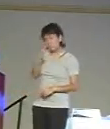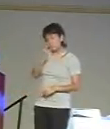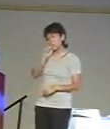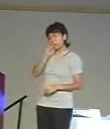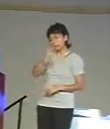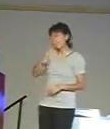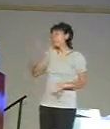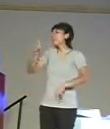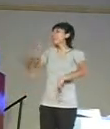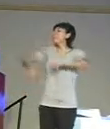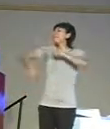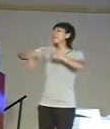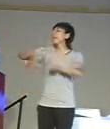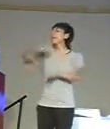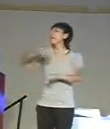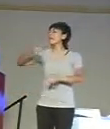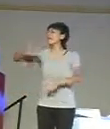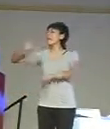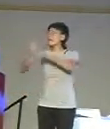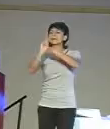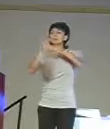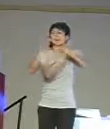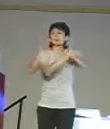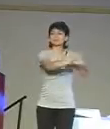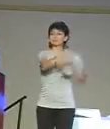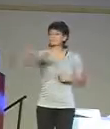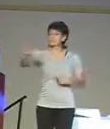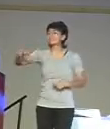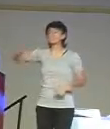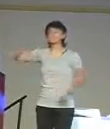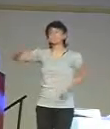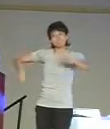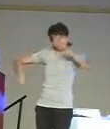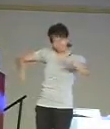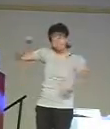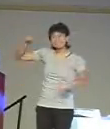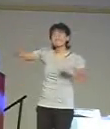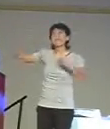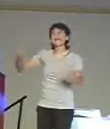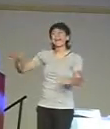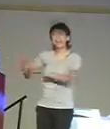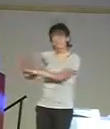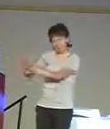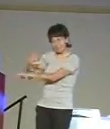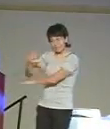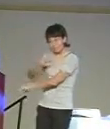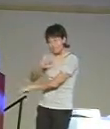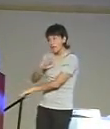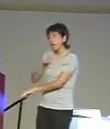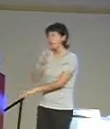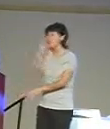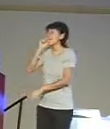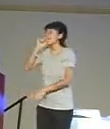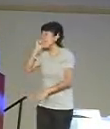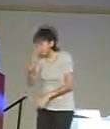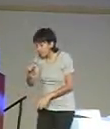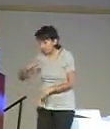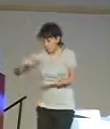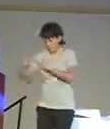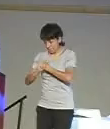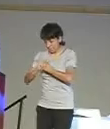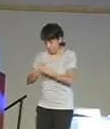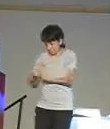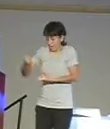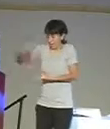por país, existen variaciones también por entidad